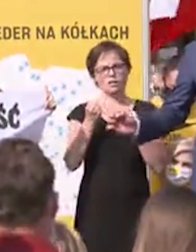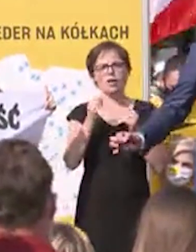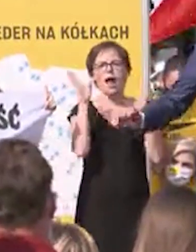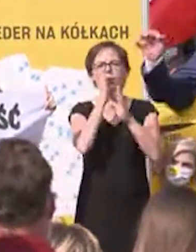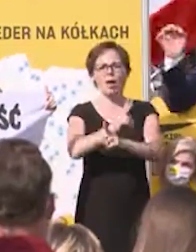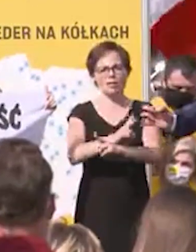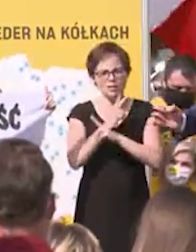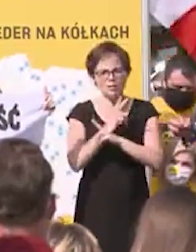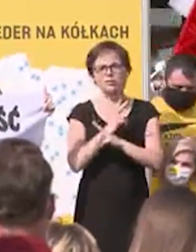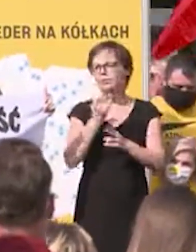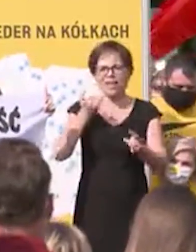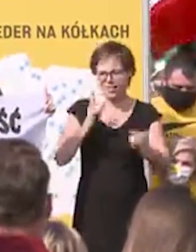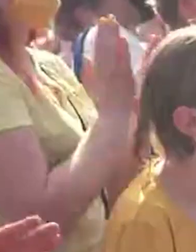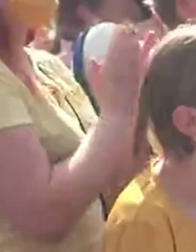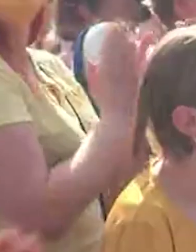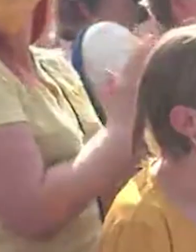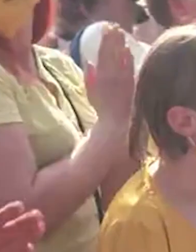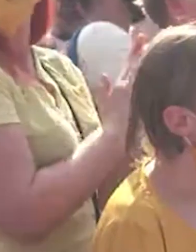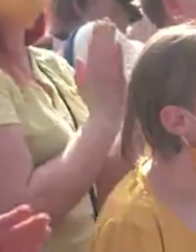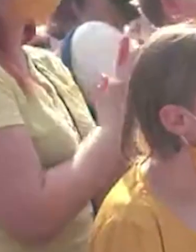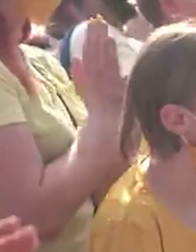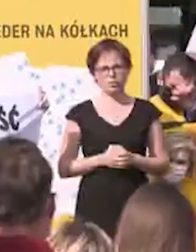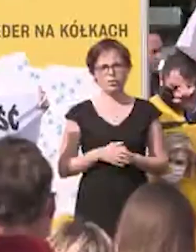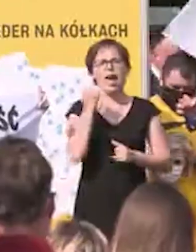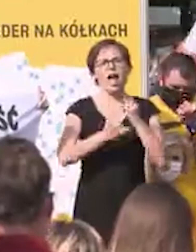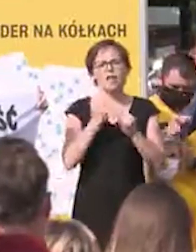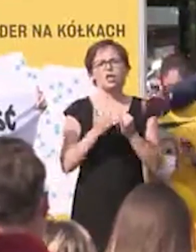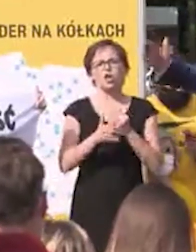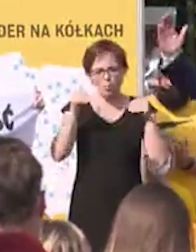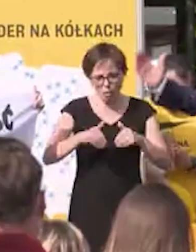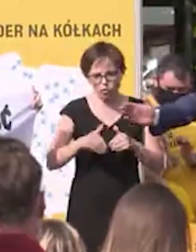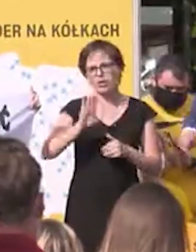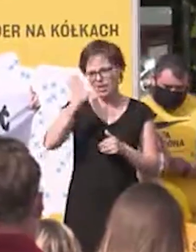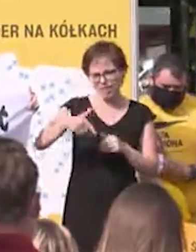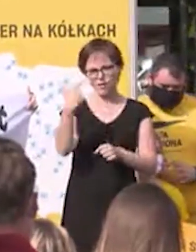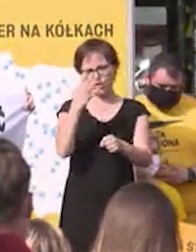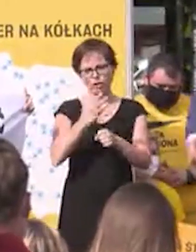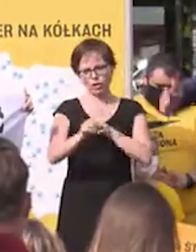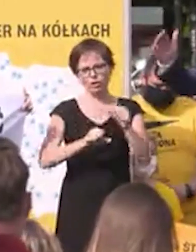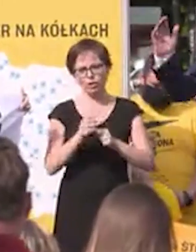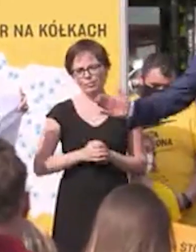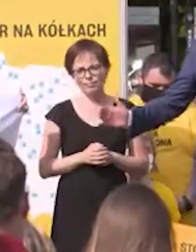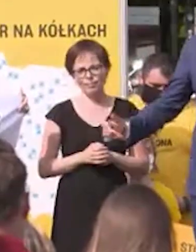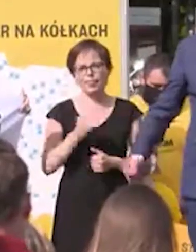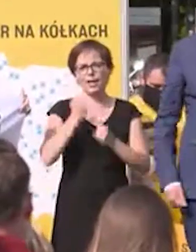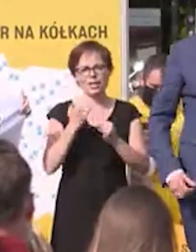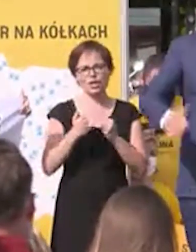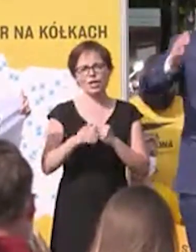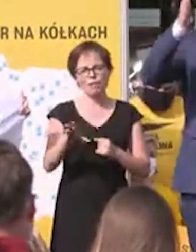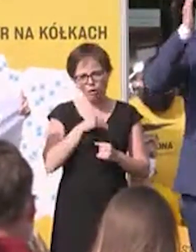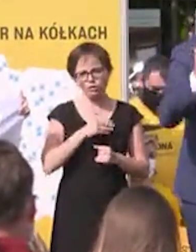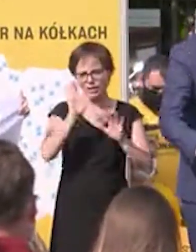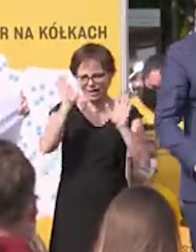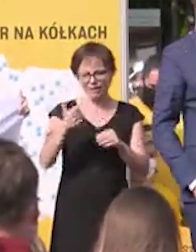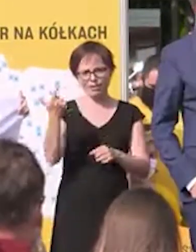neutralność klimatyczną jak najszybciej. Jeżeli będzie to możliwe, w 40 roku. Jeżeli będzie to możliwe,